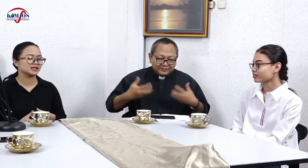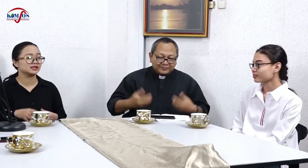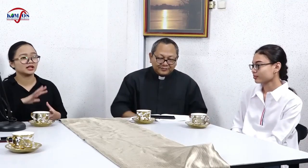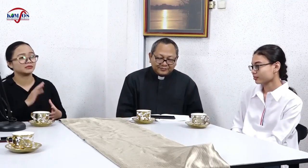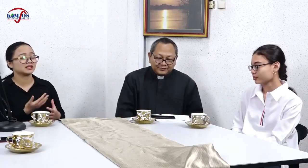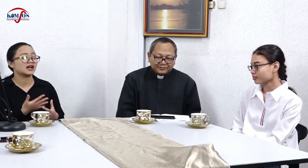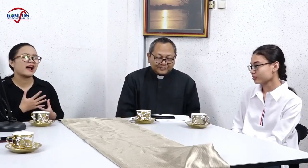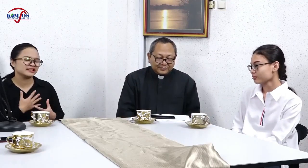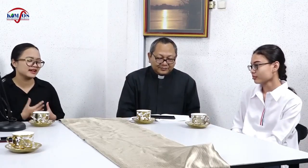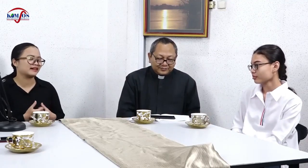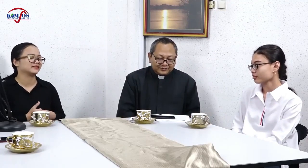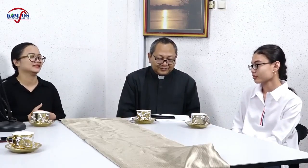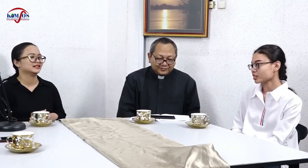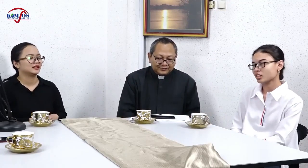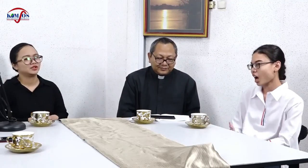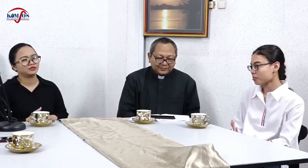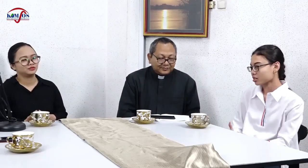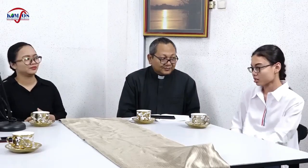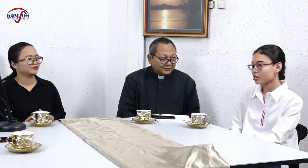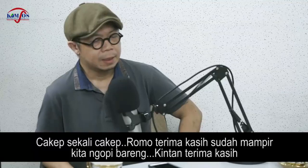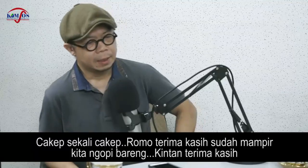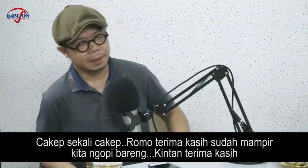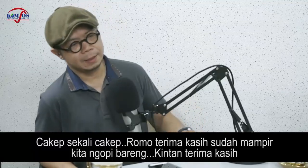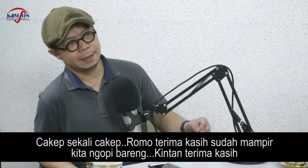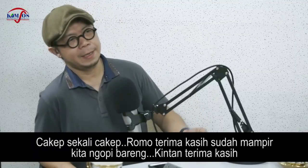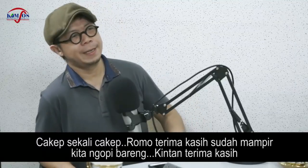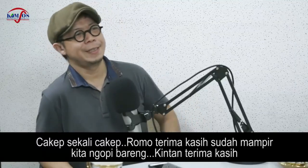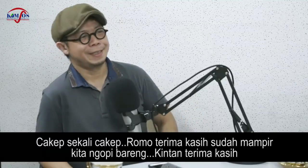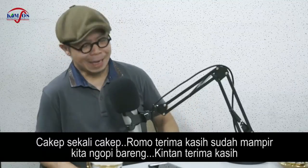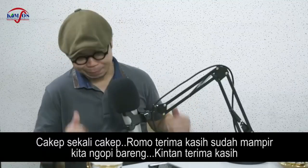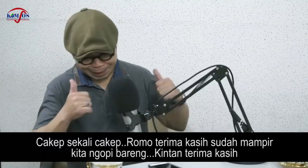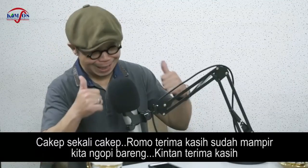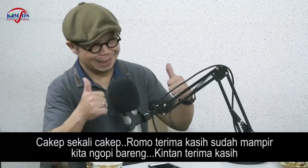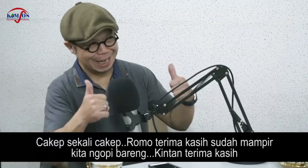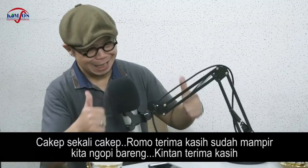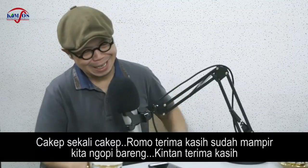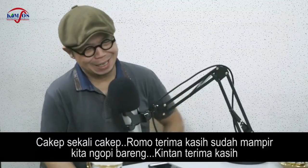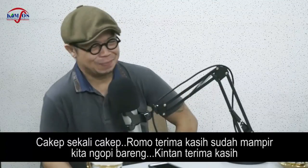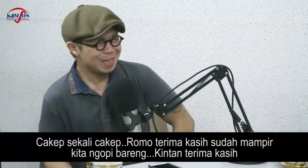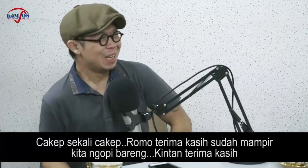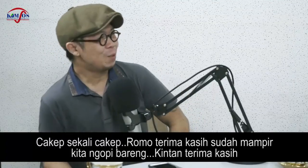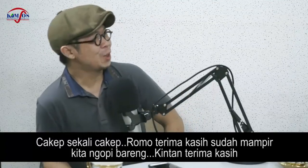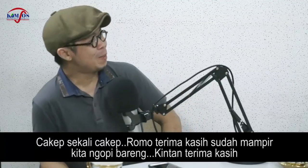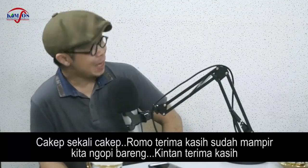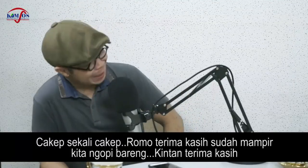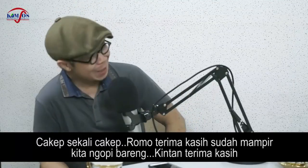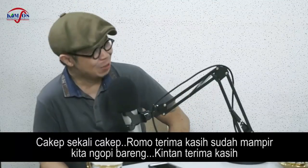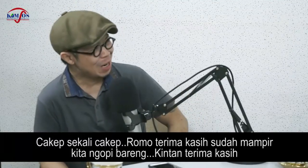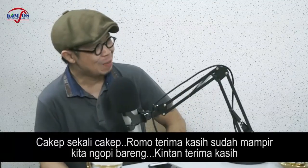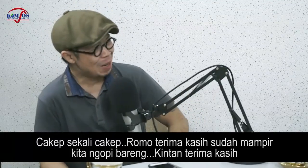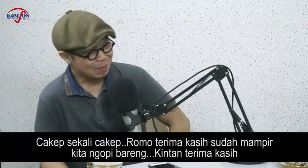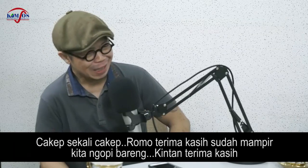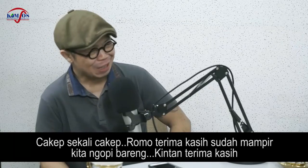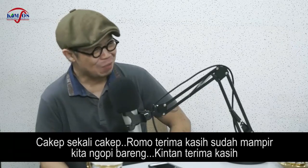berkembang jadi jangan merasa kasihan oke cakep sekali cakep Romo Terima kasih